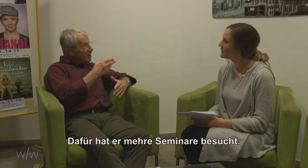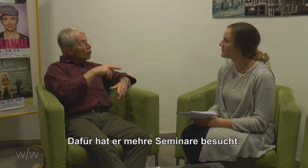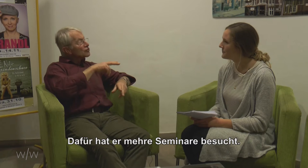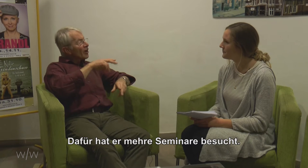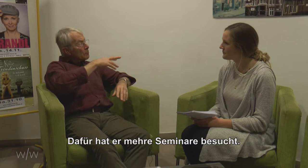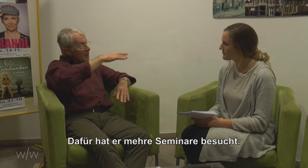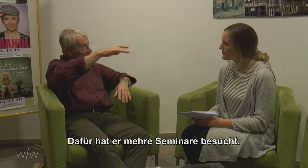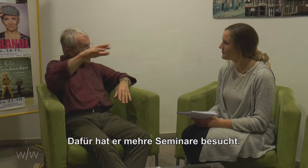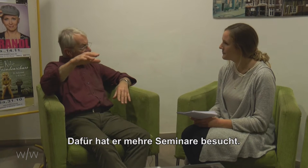Seminare besucht.